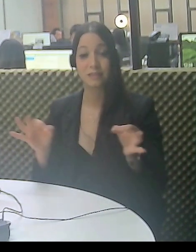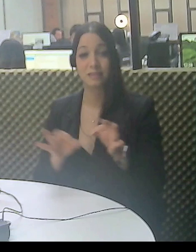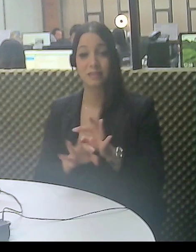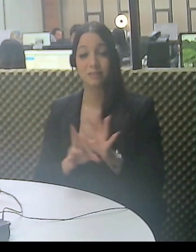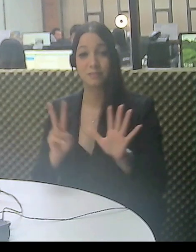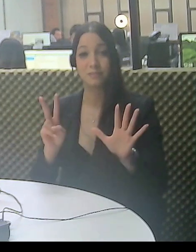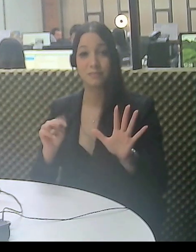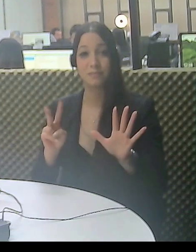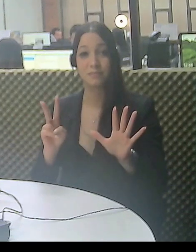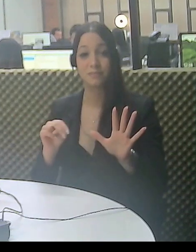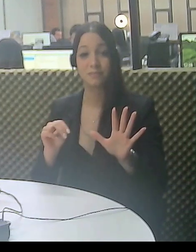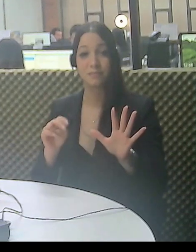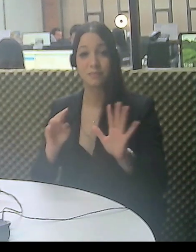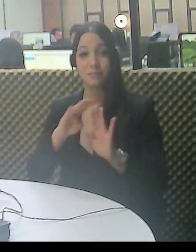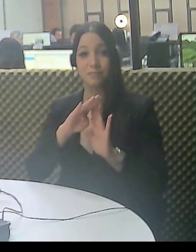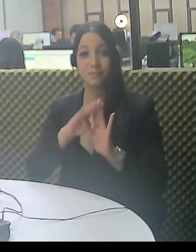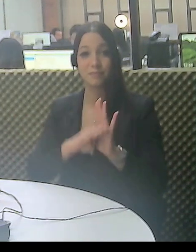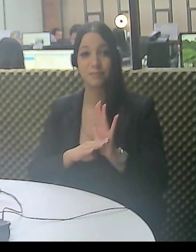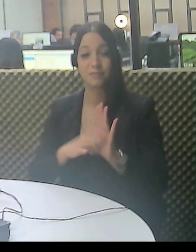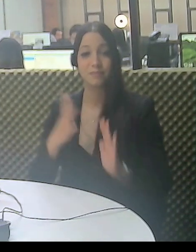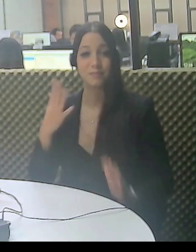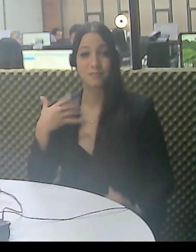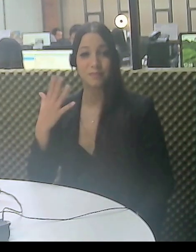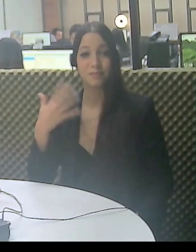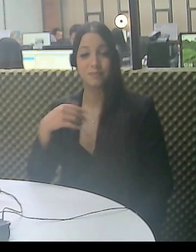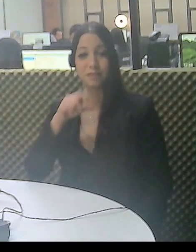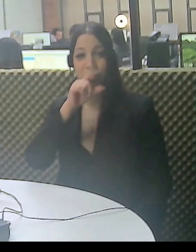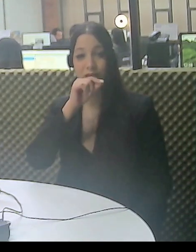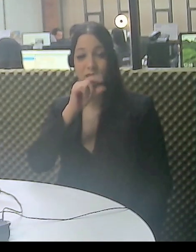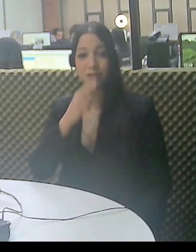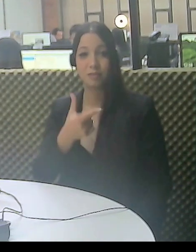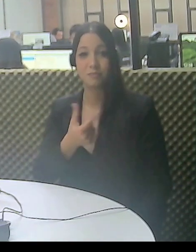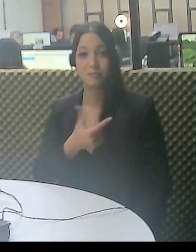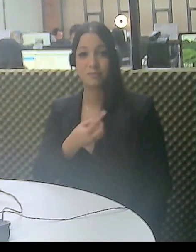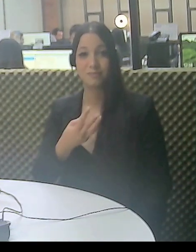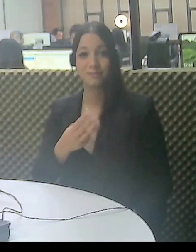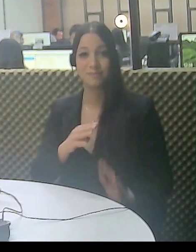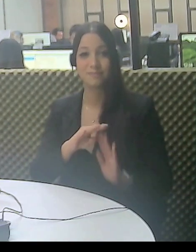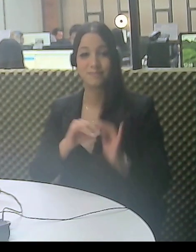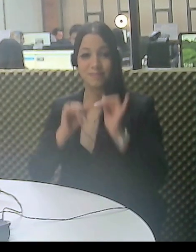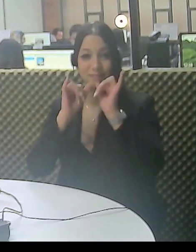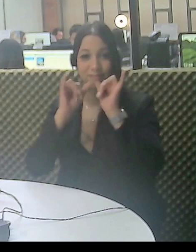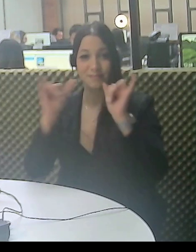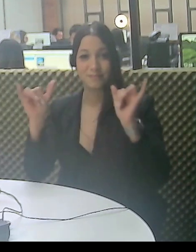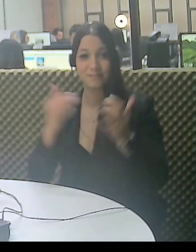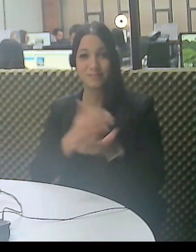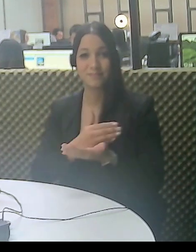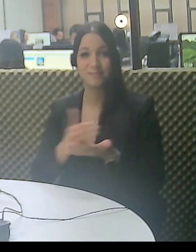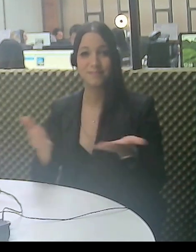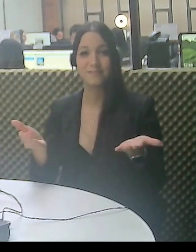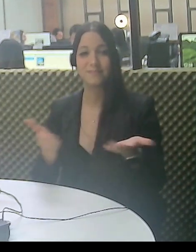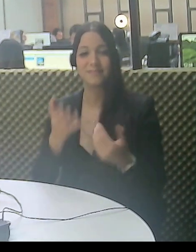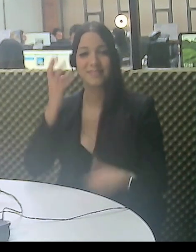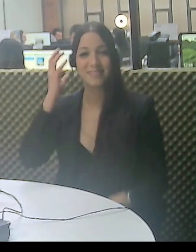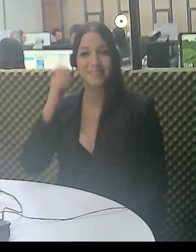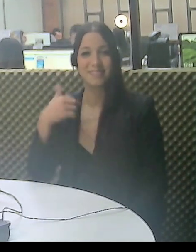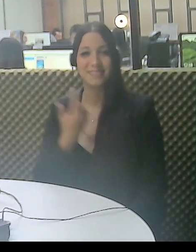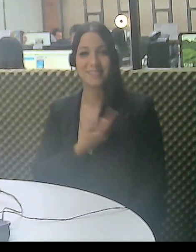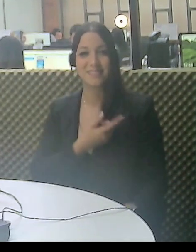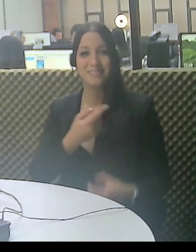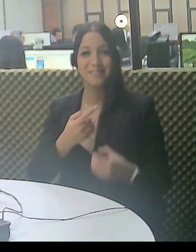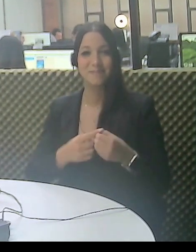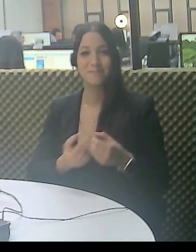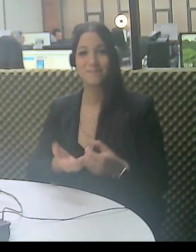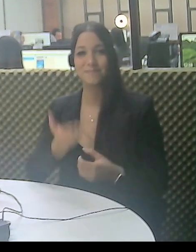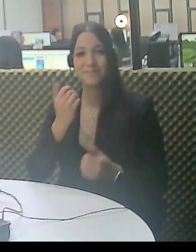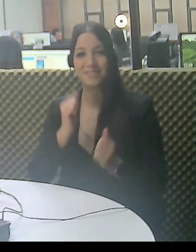final de semana a programação do Verão no Parque 2023. Essas e outras notícias a partir de agora na Rádio